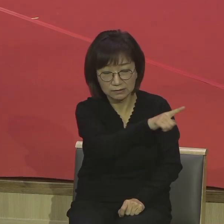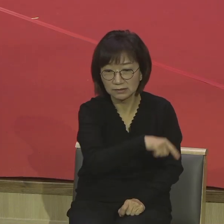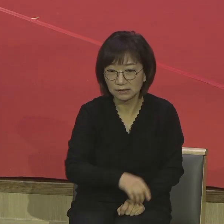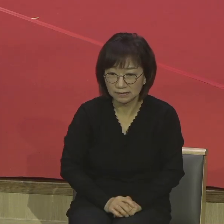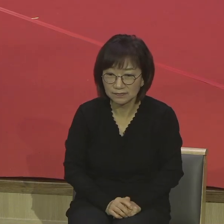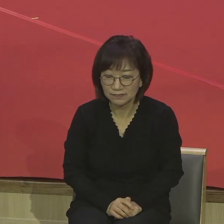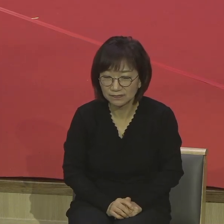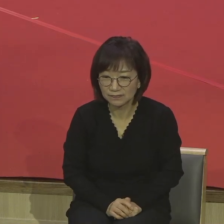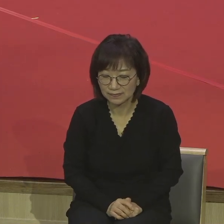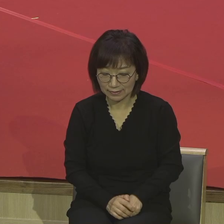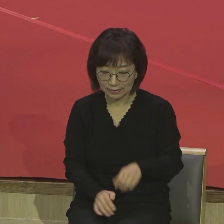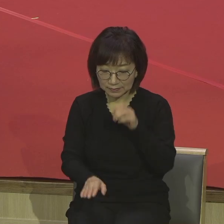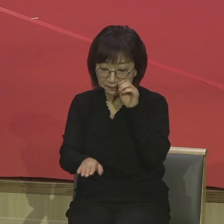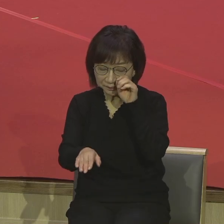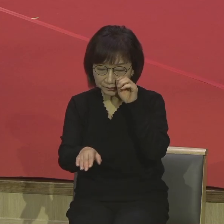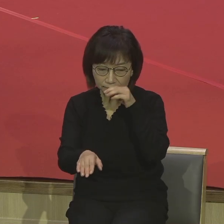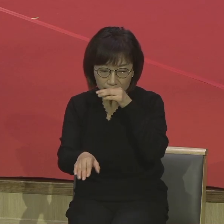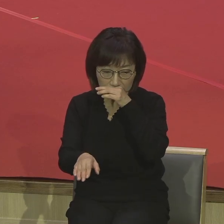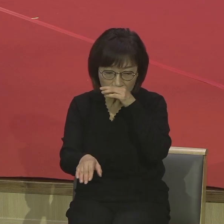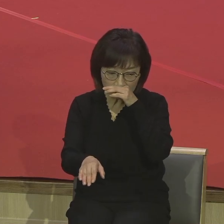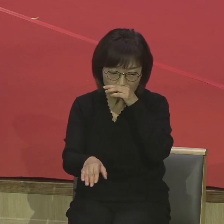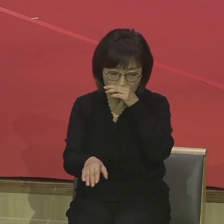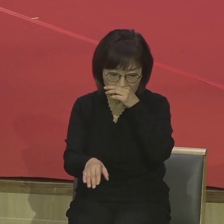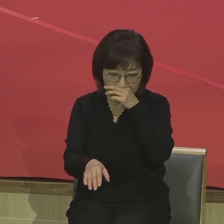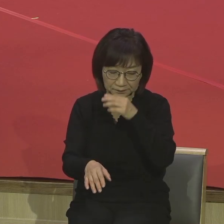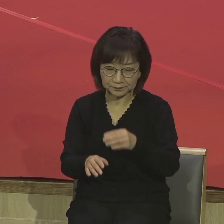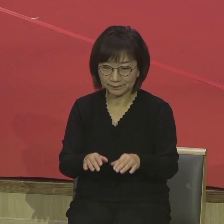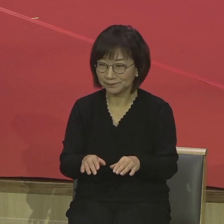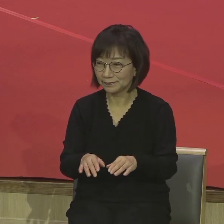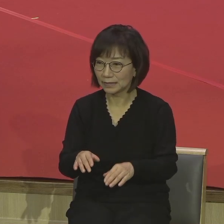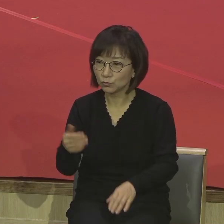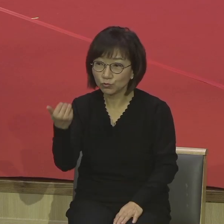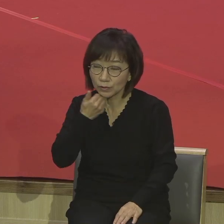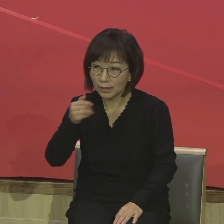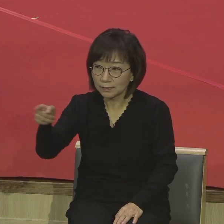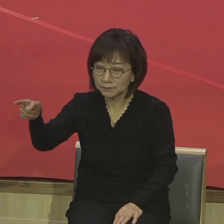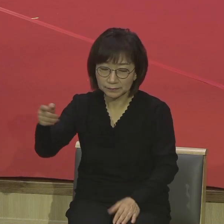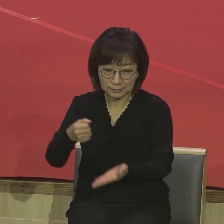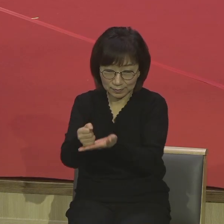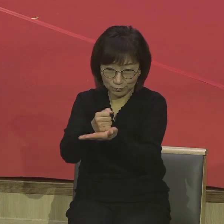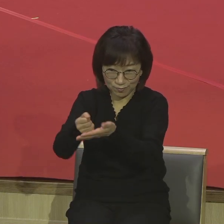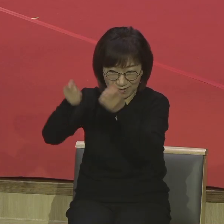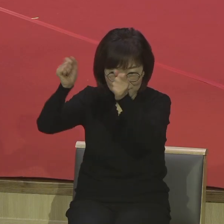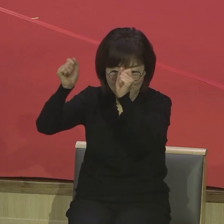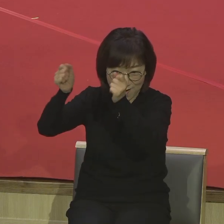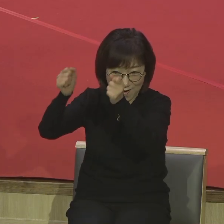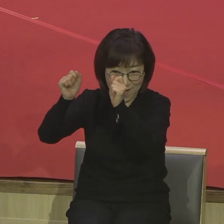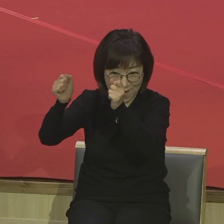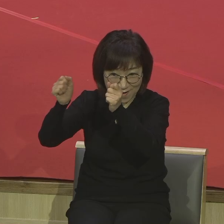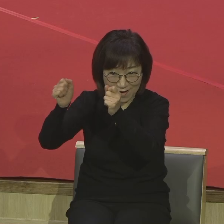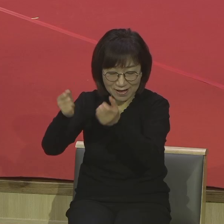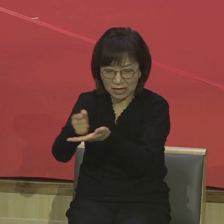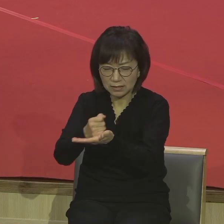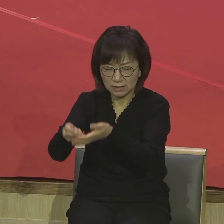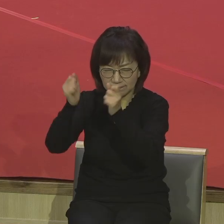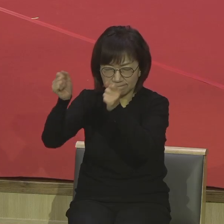무속인들이 전도해서 무속 생활하던 분을 다 청산하게